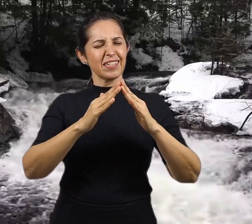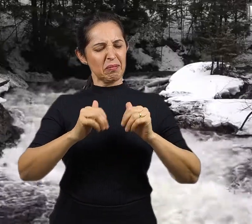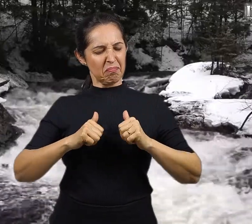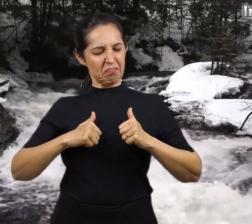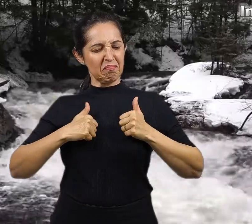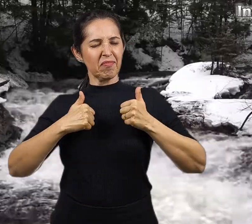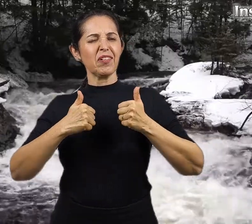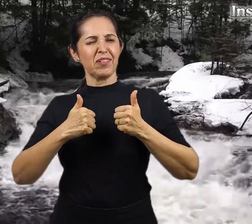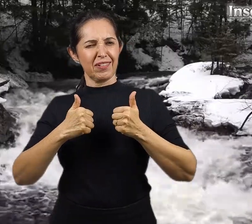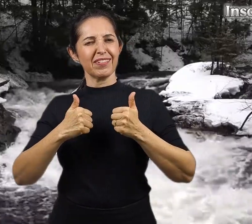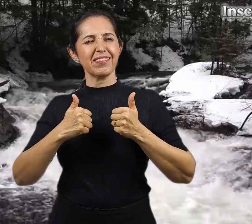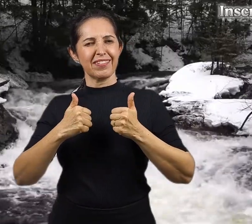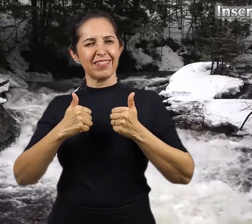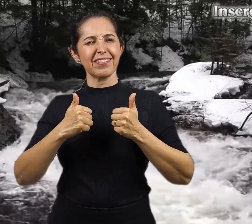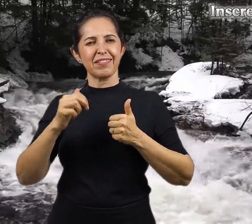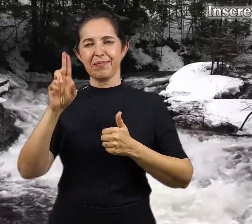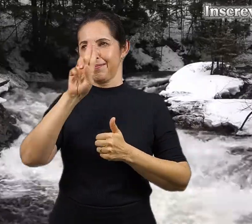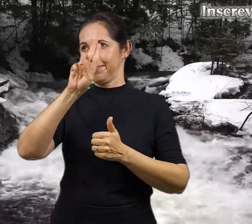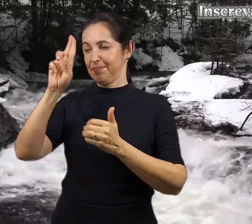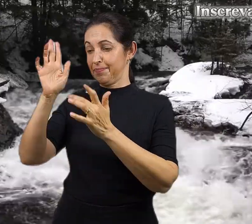Jesus. Amém.